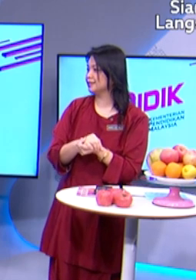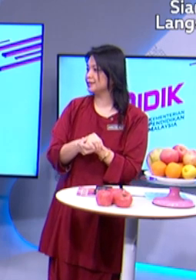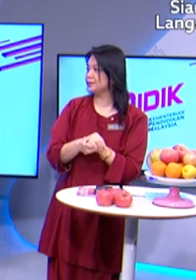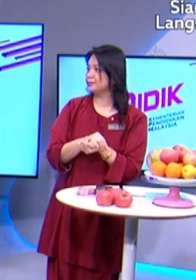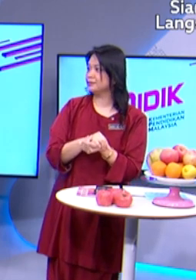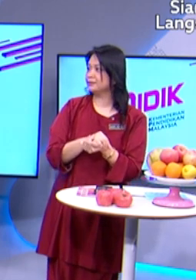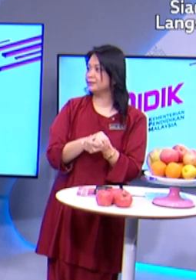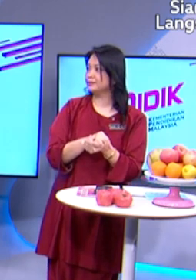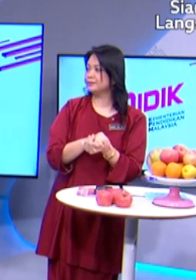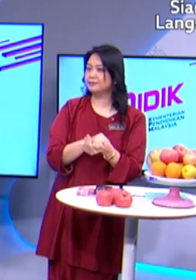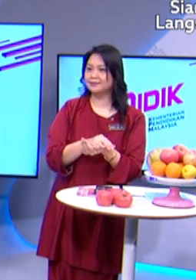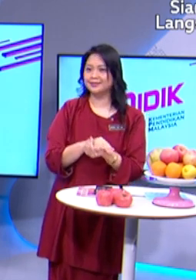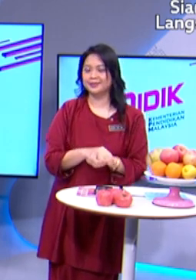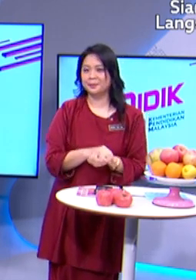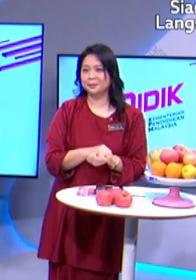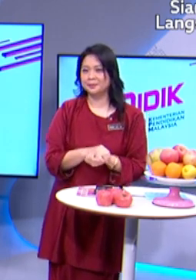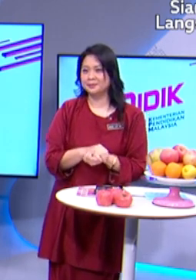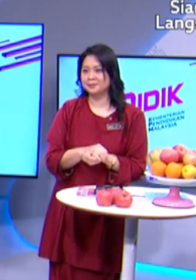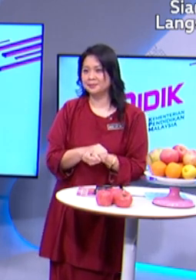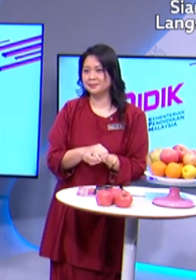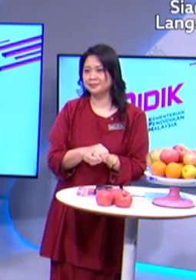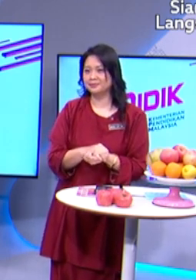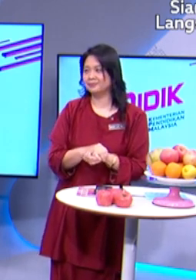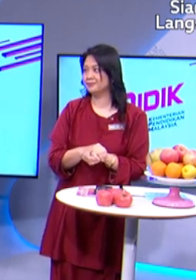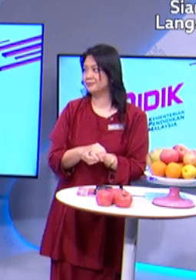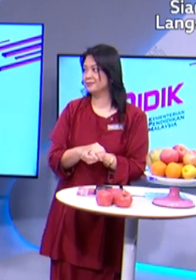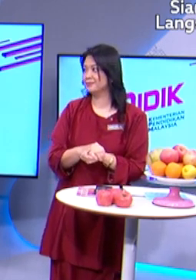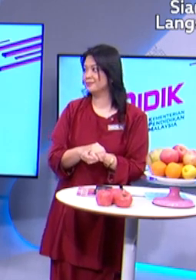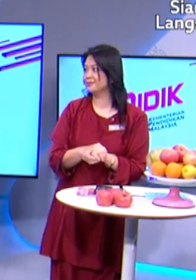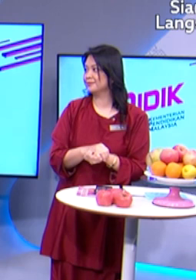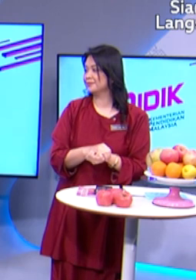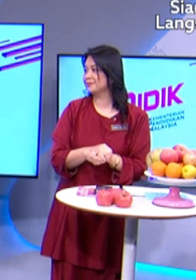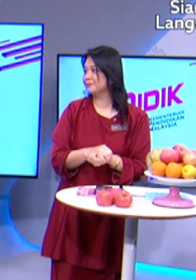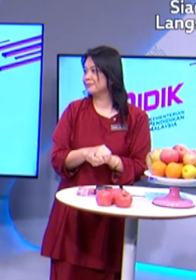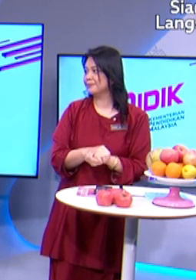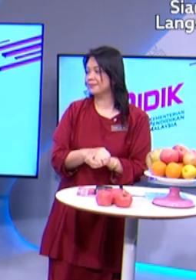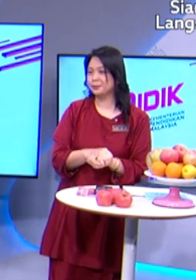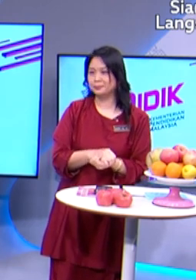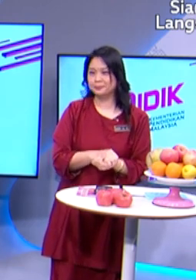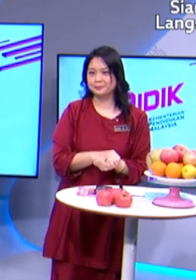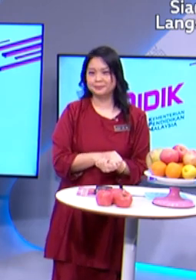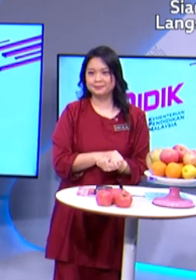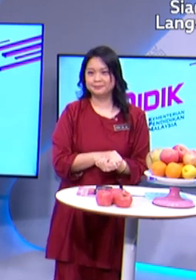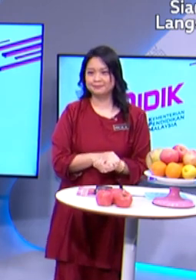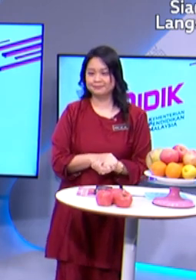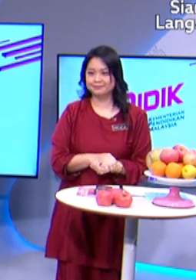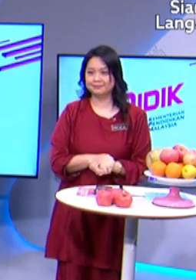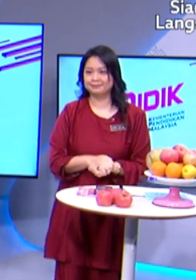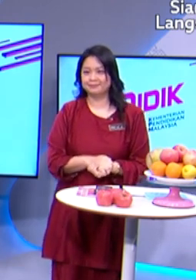kita akan sesi pembayaran kita selepas ini jadi kawan-kawan di rumah jangan ke mana-mana kita bergerak seketika kembali ke teras Didik